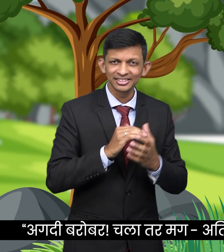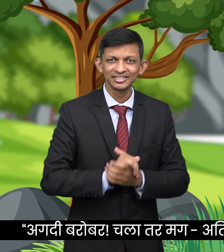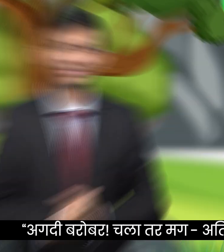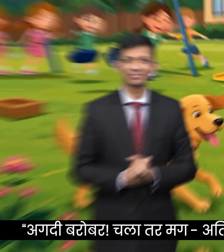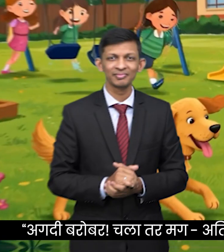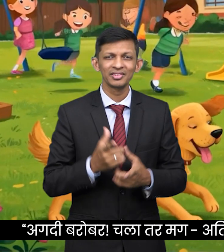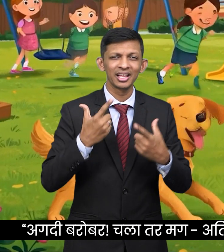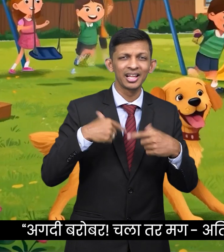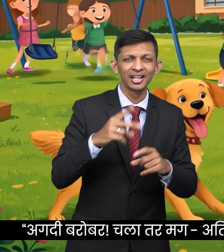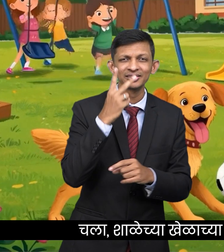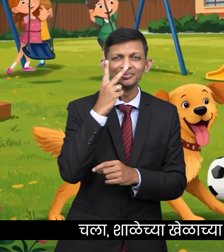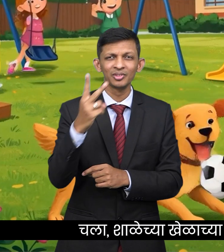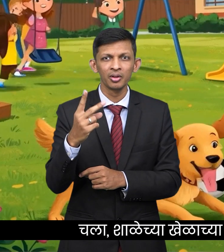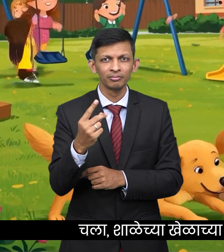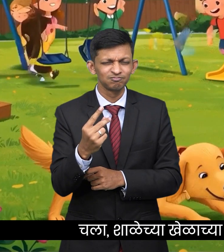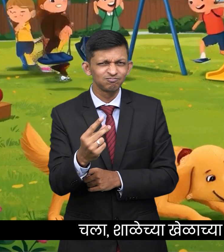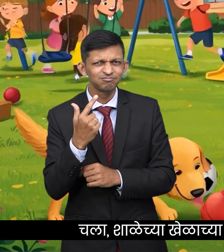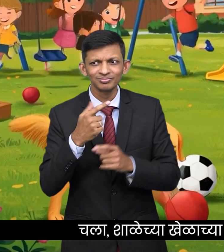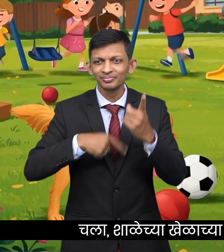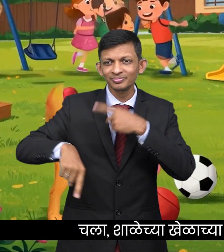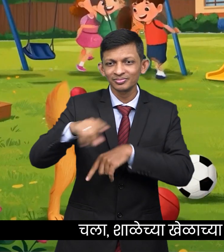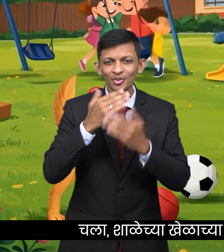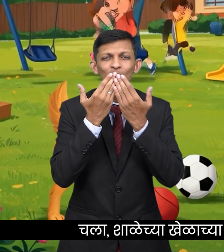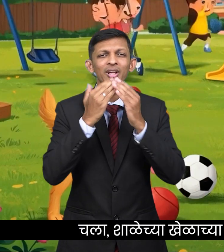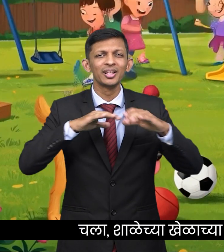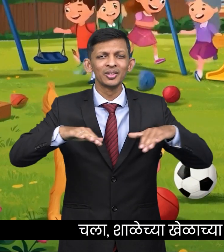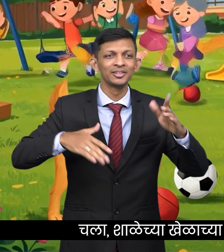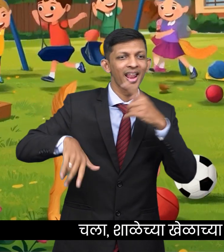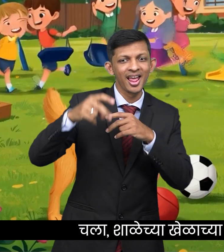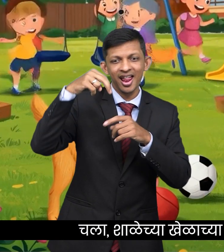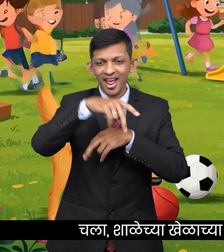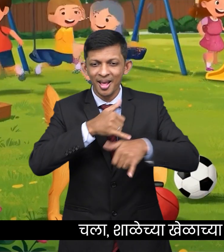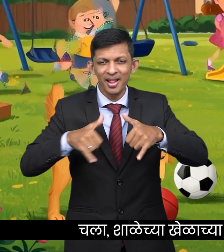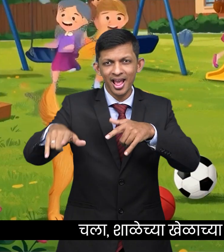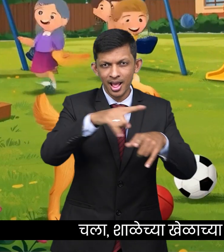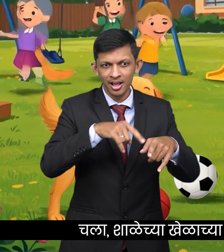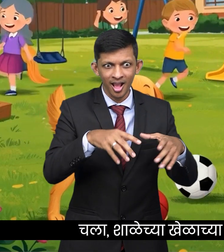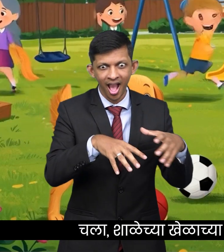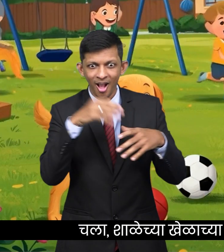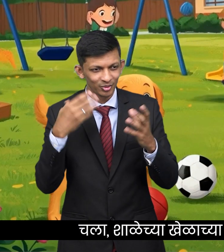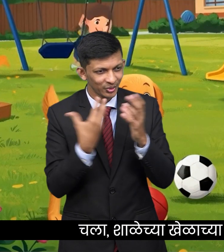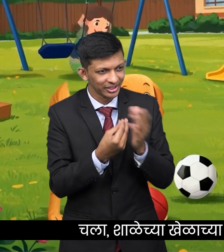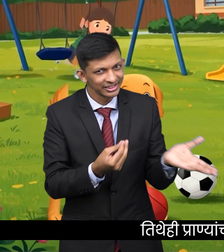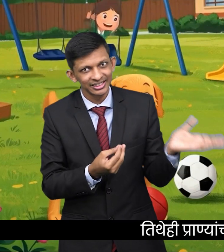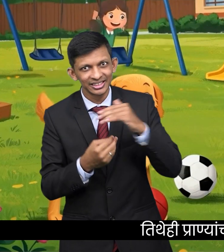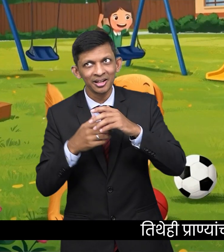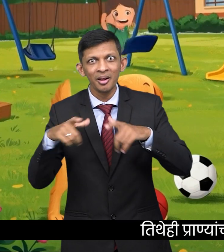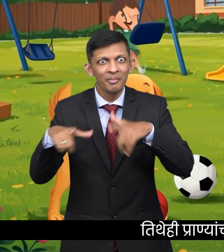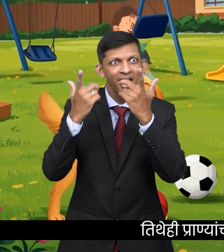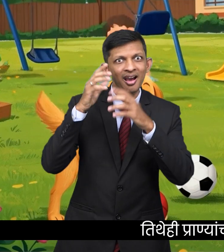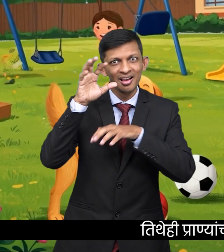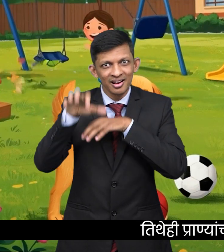भेटूया. चला शाळेच्या खेळाच्या मैदानाची एक छोटीशी सफर करूया.